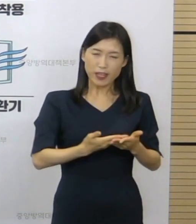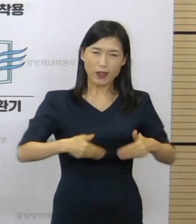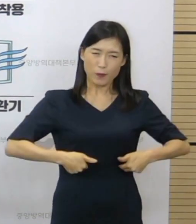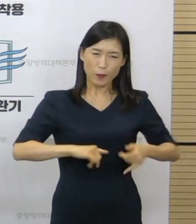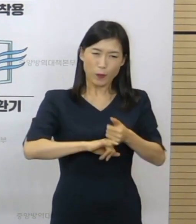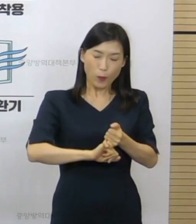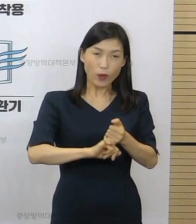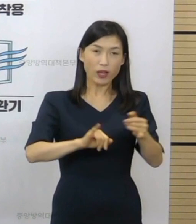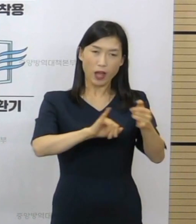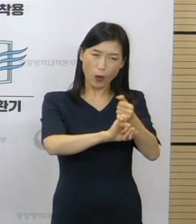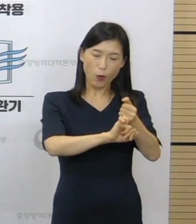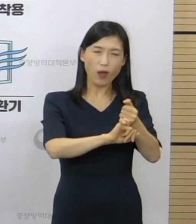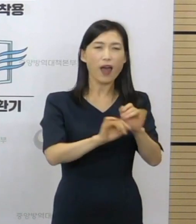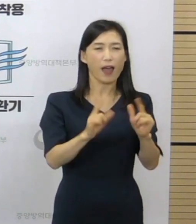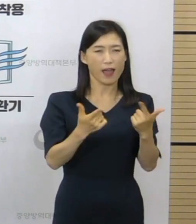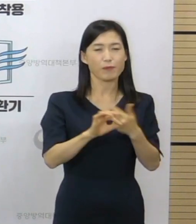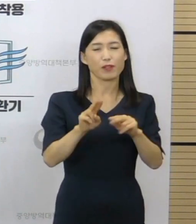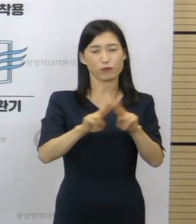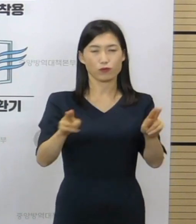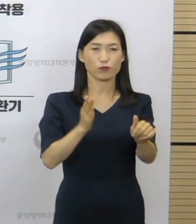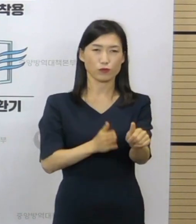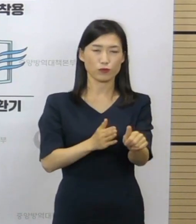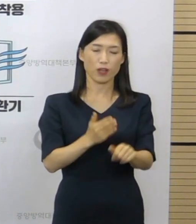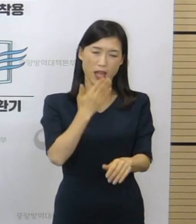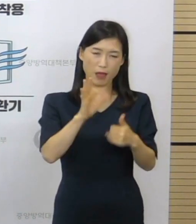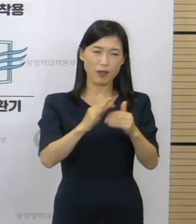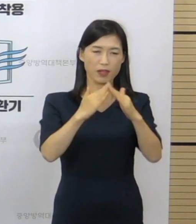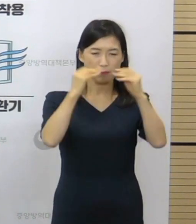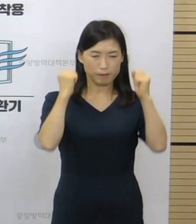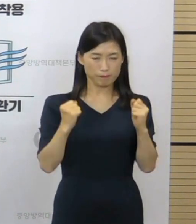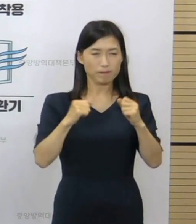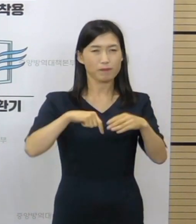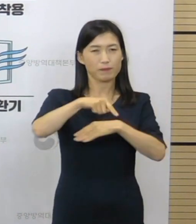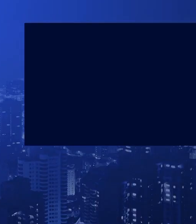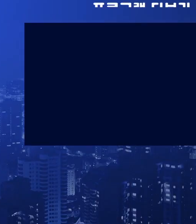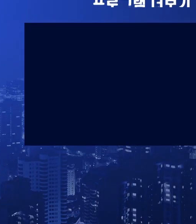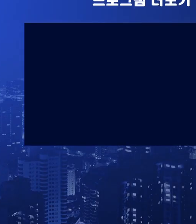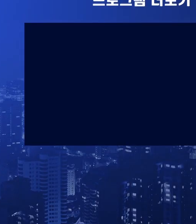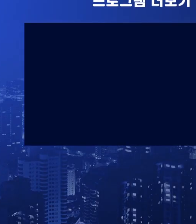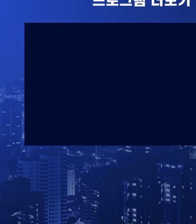취하여 주시고 외치고 를 최대한 자제하여 주시기 바랍니다